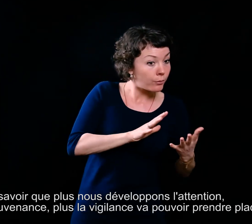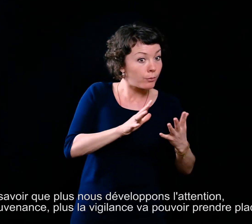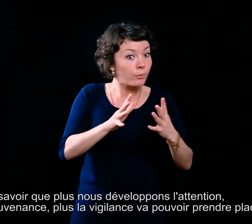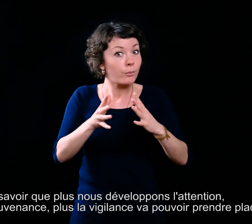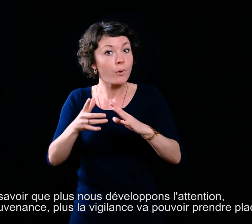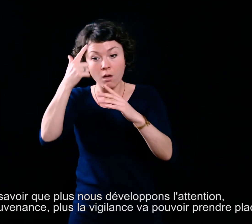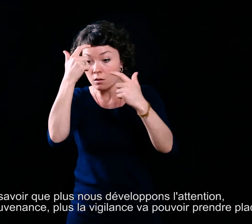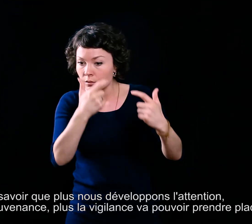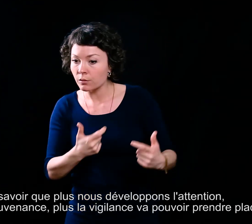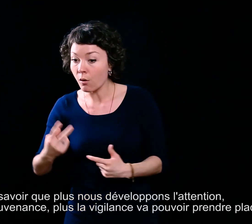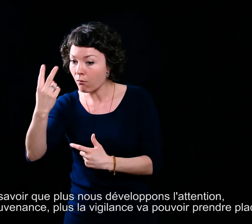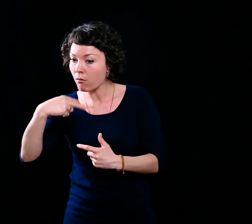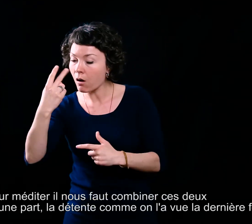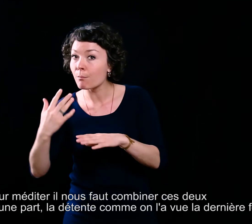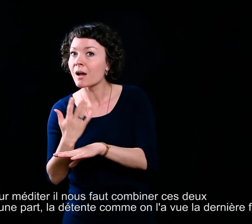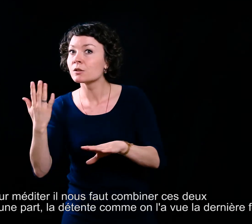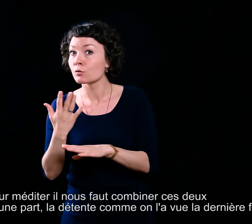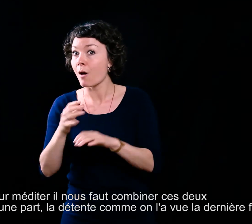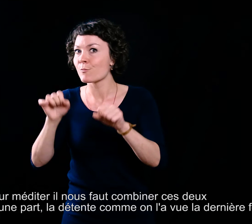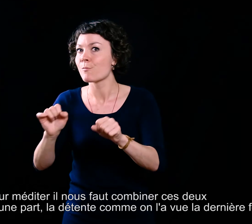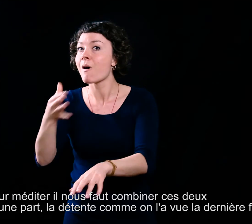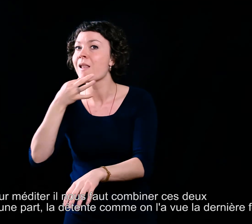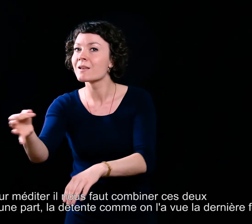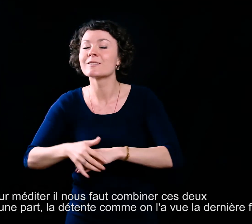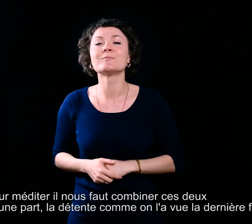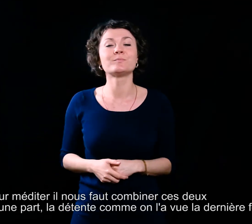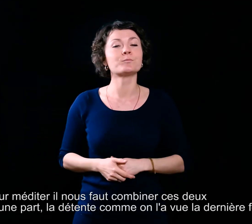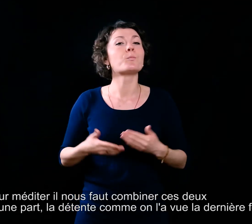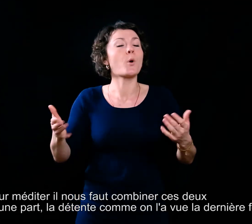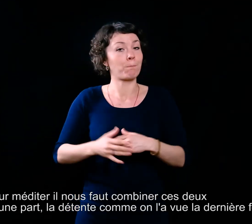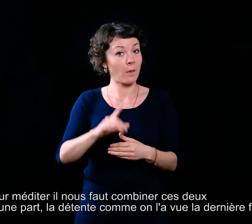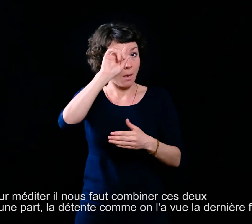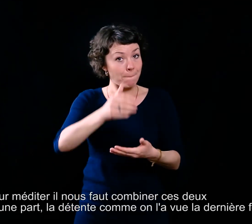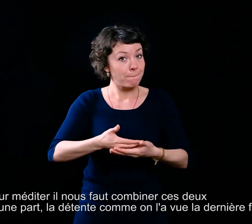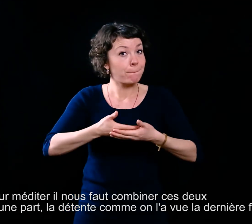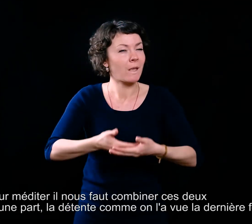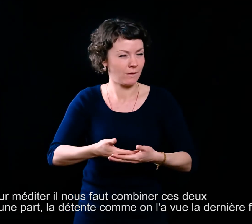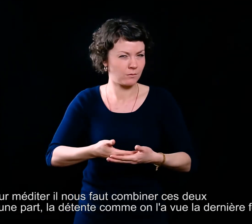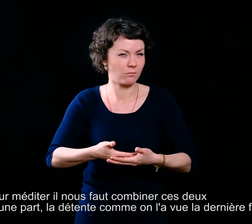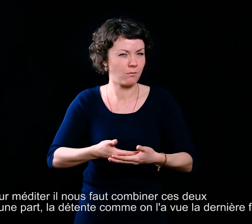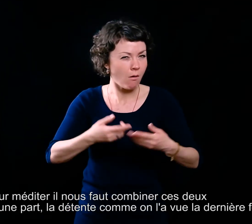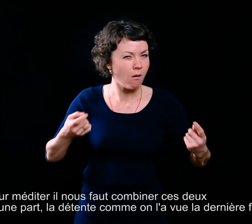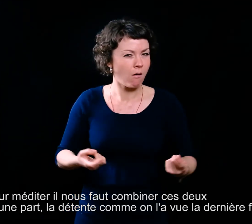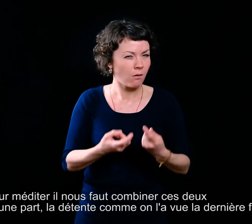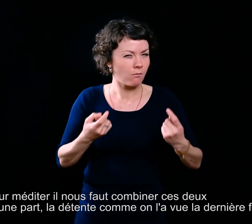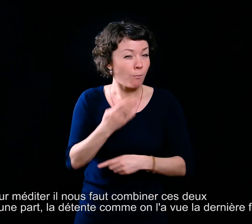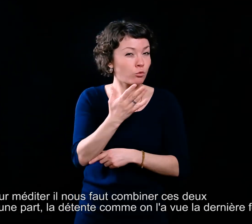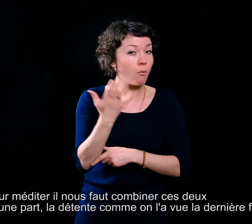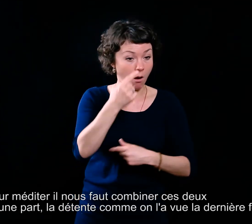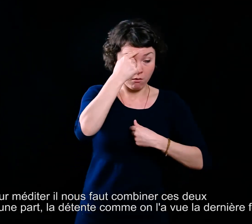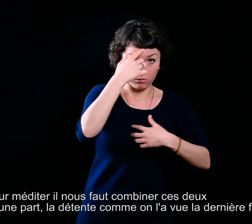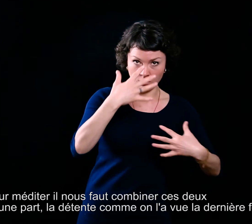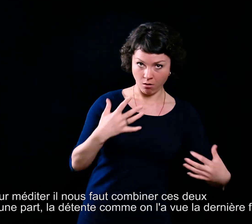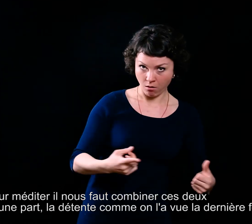vigilance va pouvoir prendre place. Pour méditer, il nous faut combiner donc ces deux dimensions, d'une part la